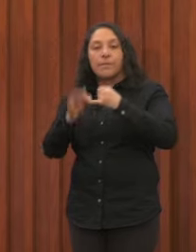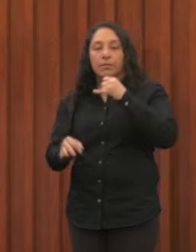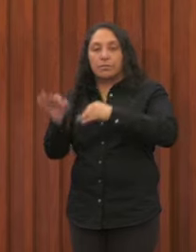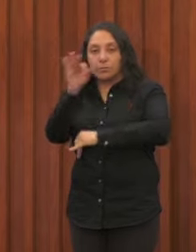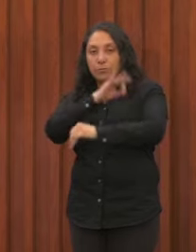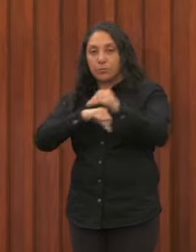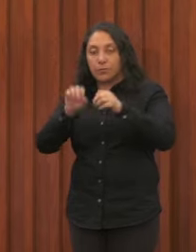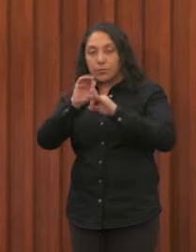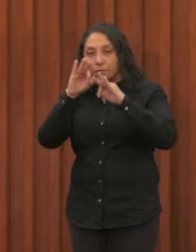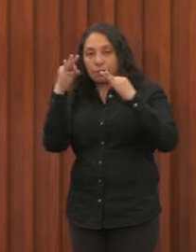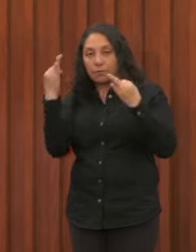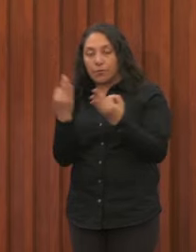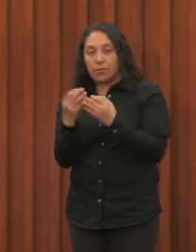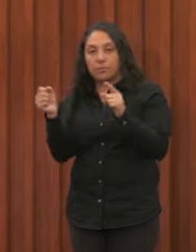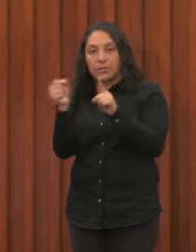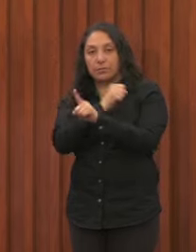violencia.